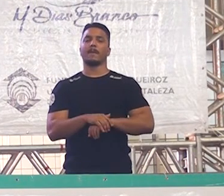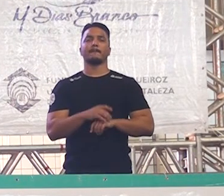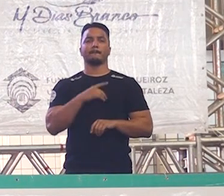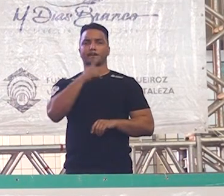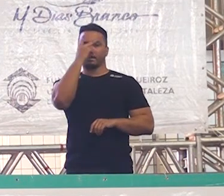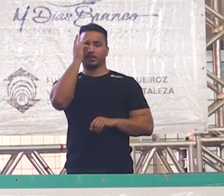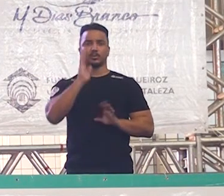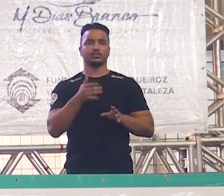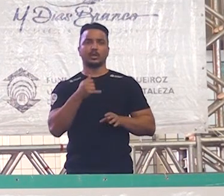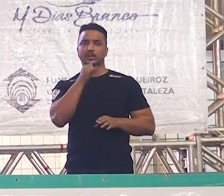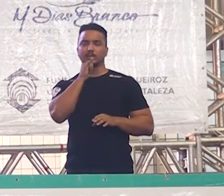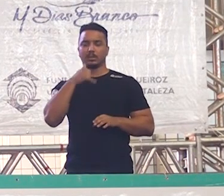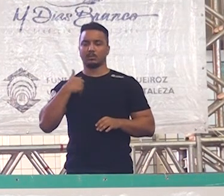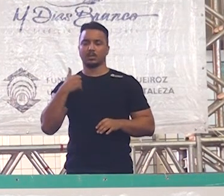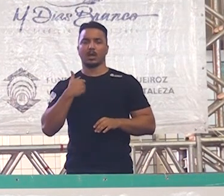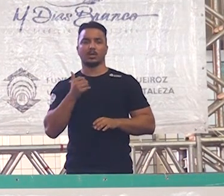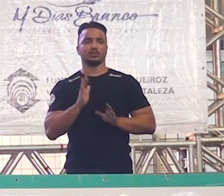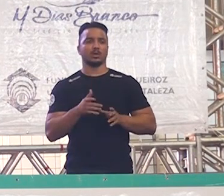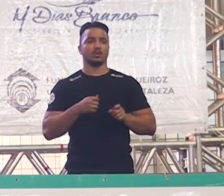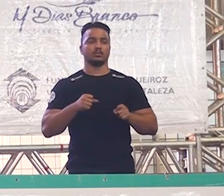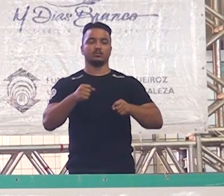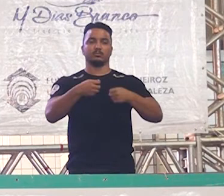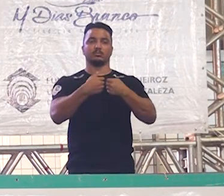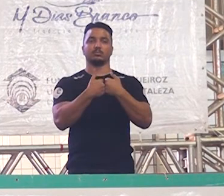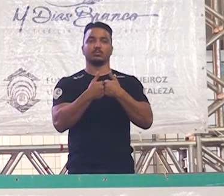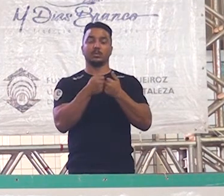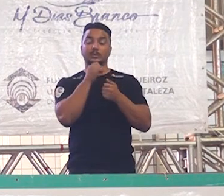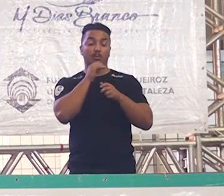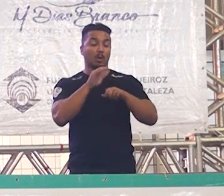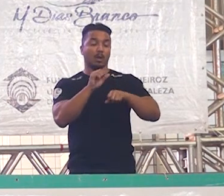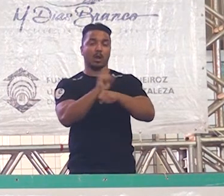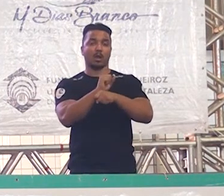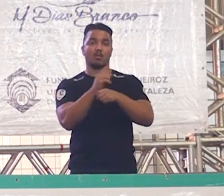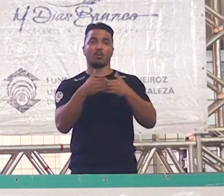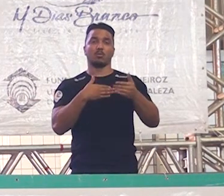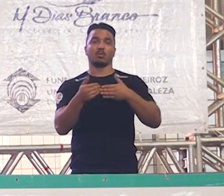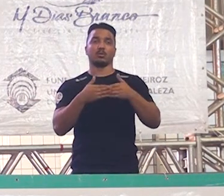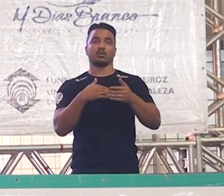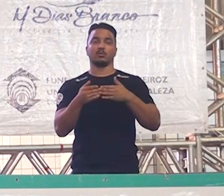Pessoa já de idade, por exemplo, dirigindo o seu próprio automóvel.